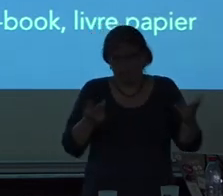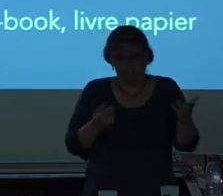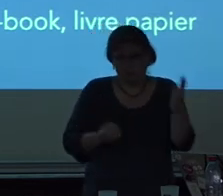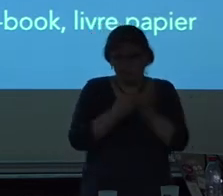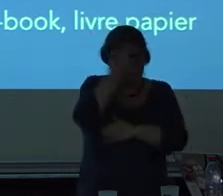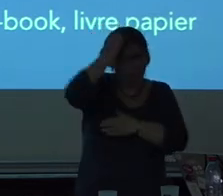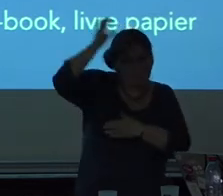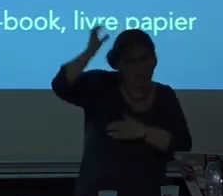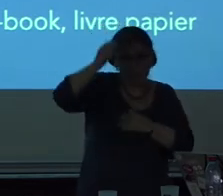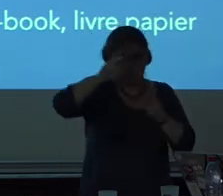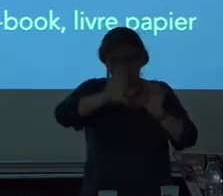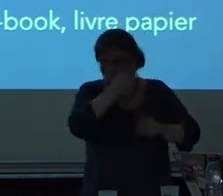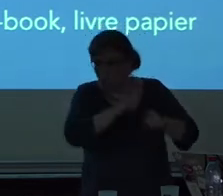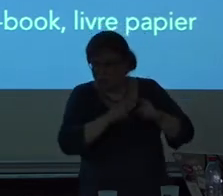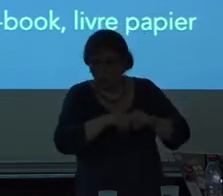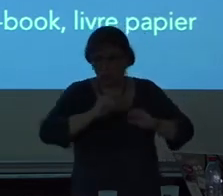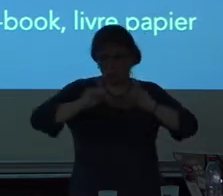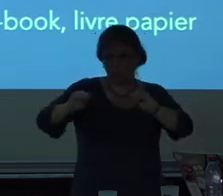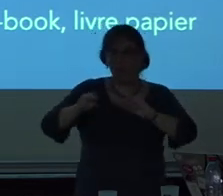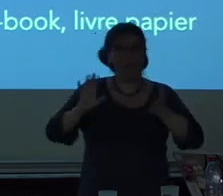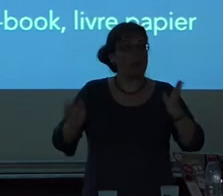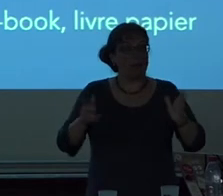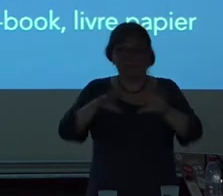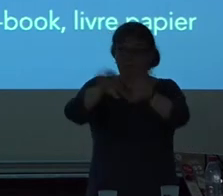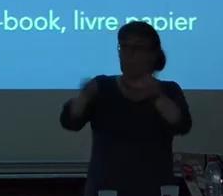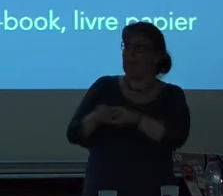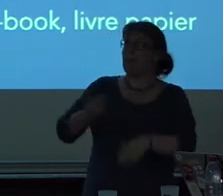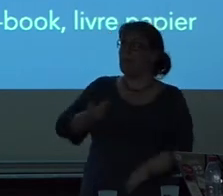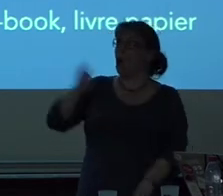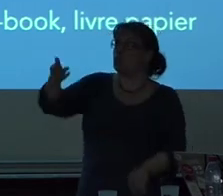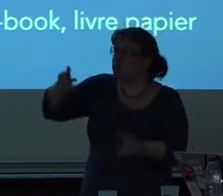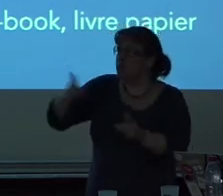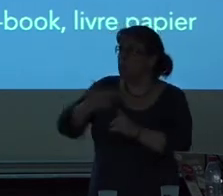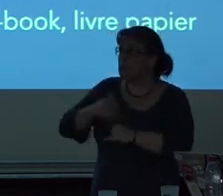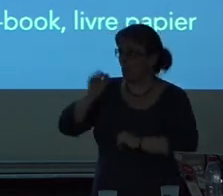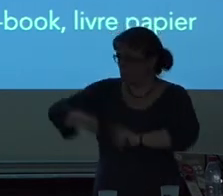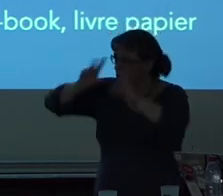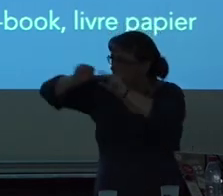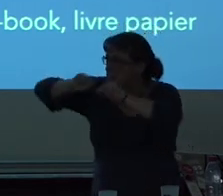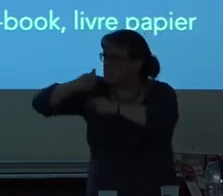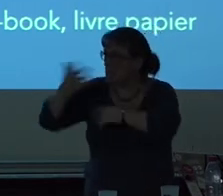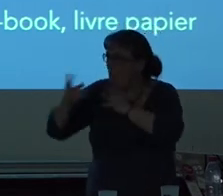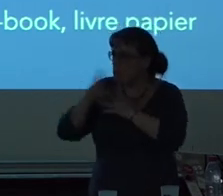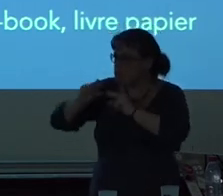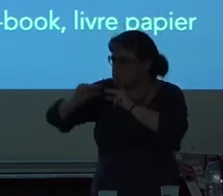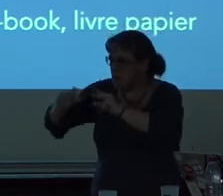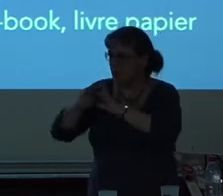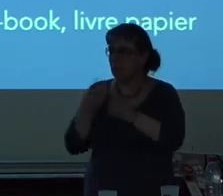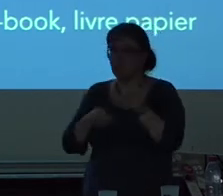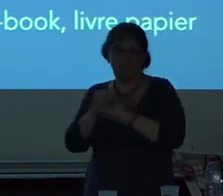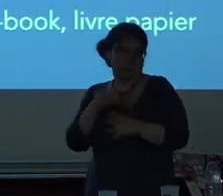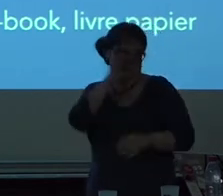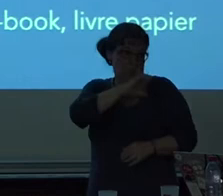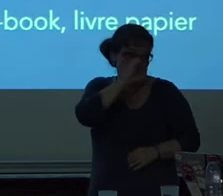Enfin, votre mère peut très bien être super intéressée par le développement et si elle ne l'est pas, bah, vous pouvez rendre ce que vous pensez intéressant, en tout cas